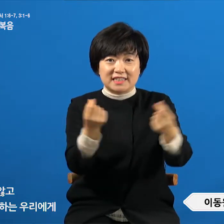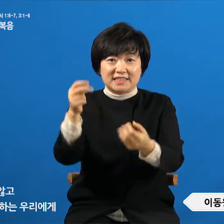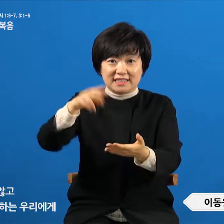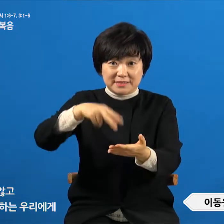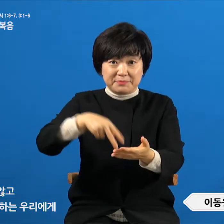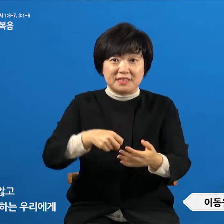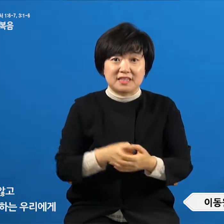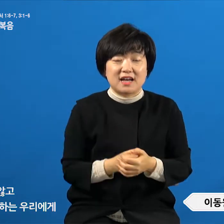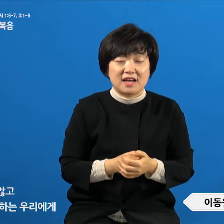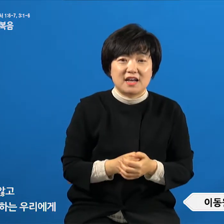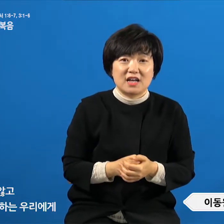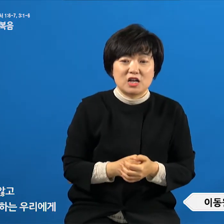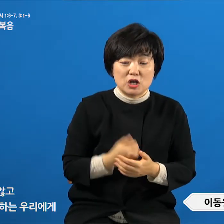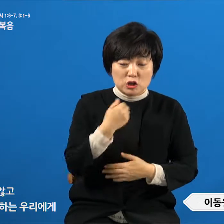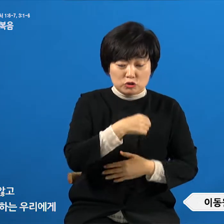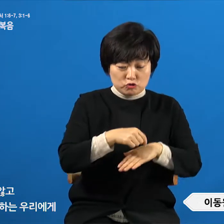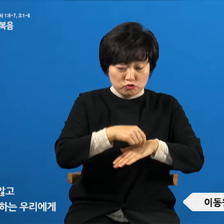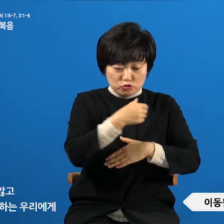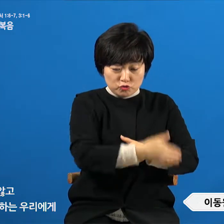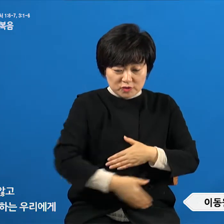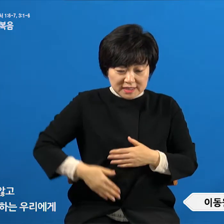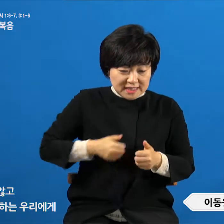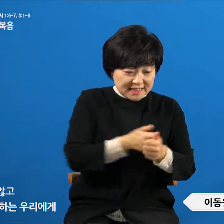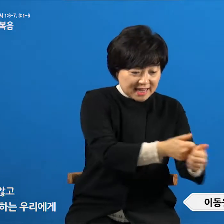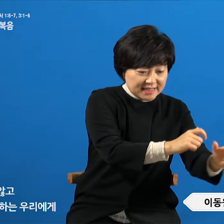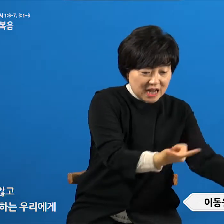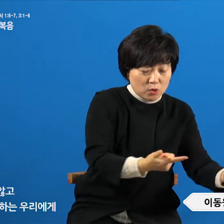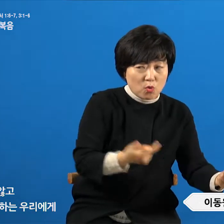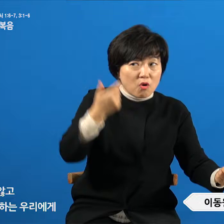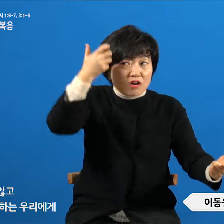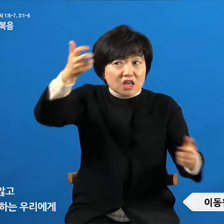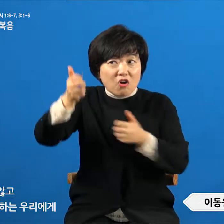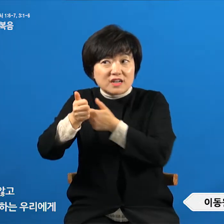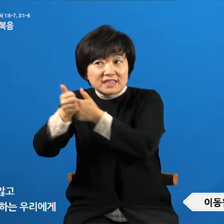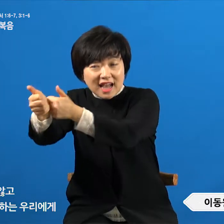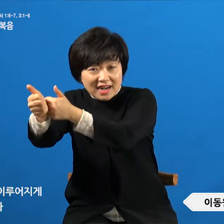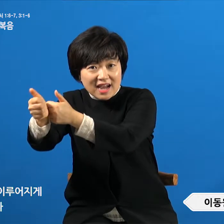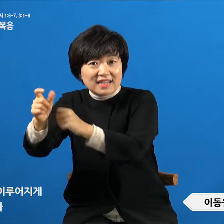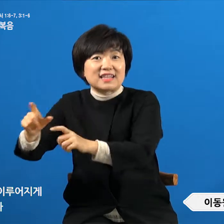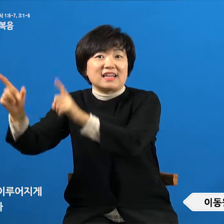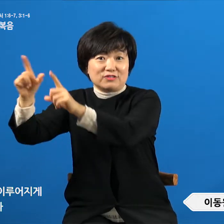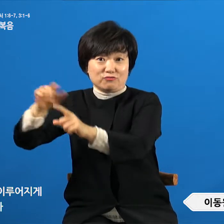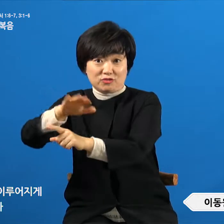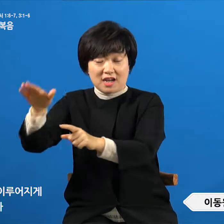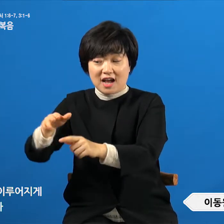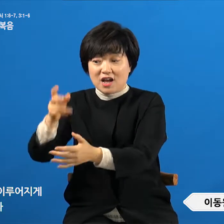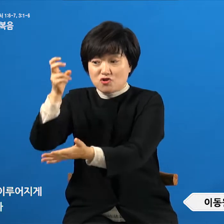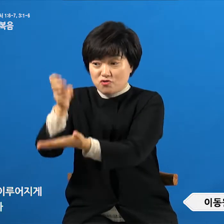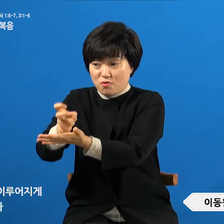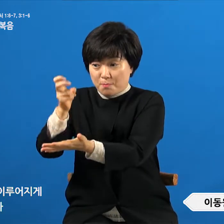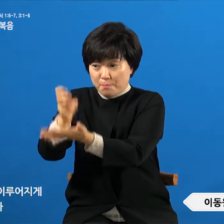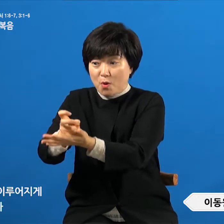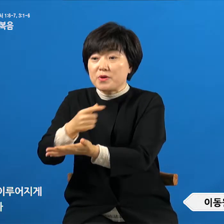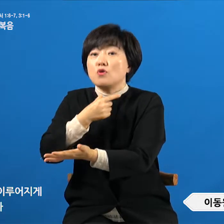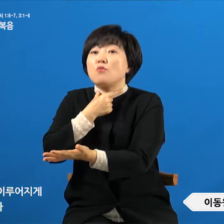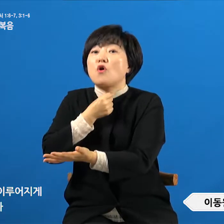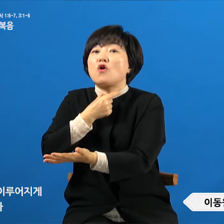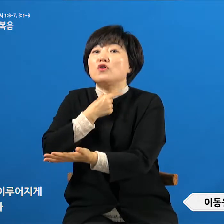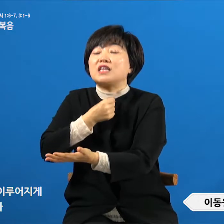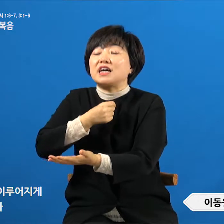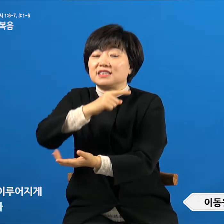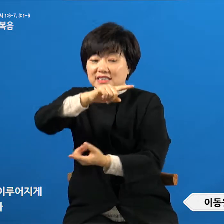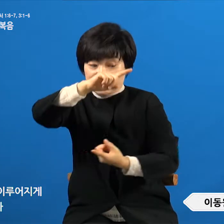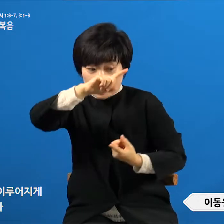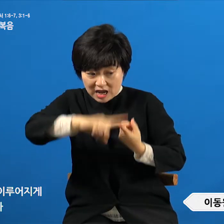같이 읽겠습니다. 시작. 육신을 따르지 않고 그 영을 따라 행하는 우리에게 율법의